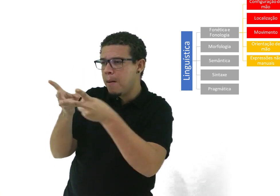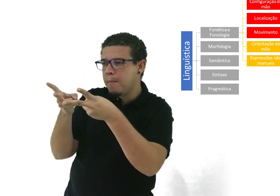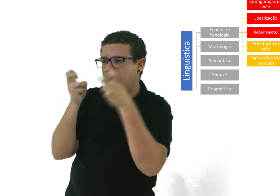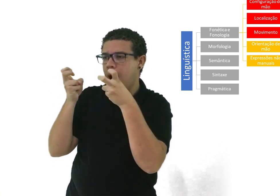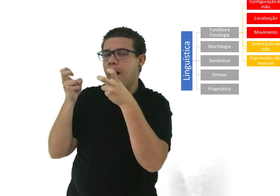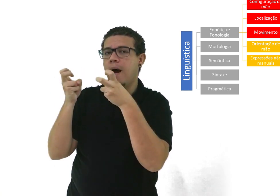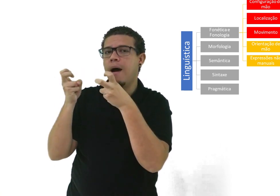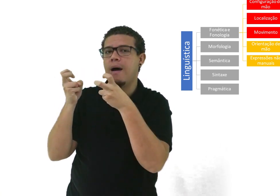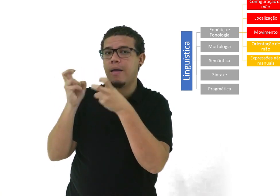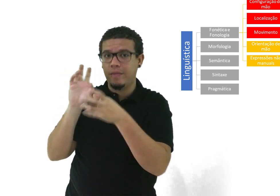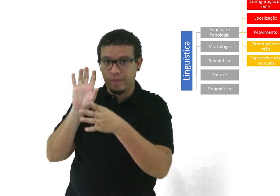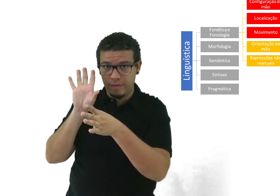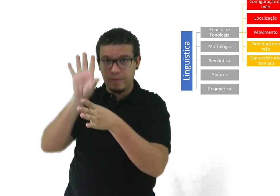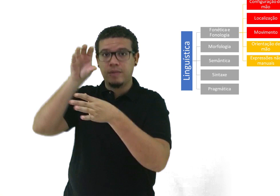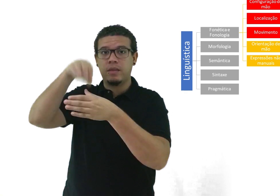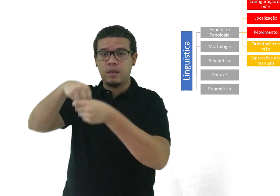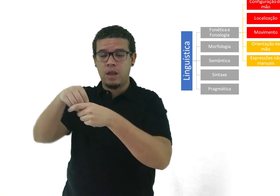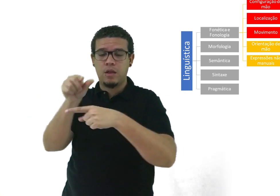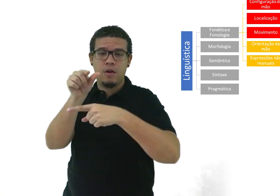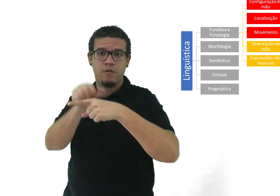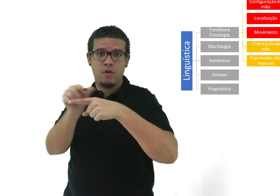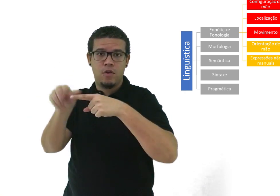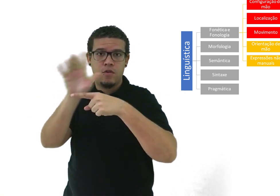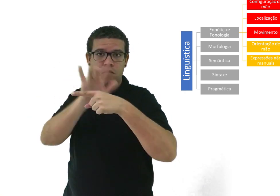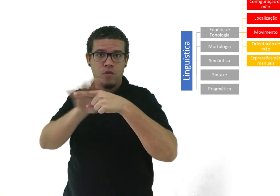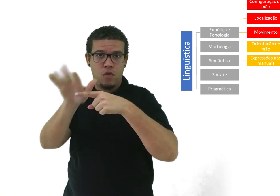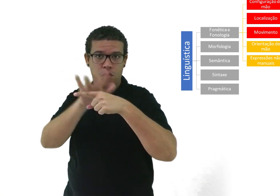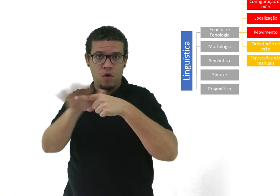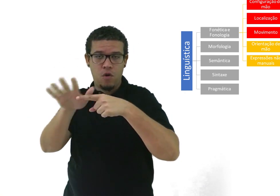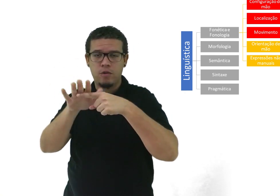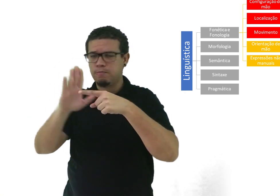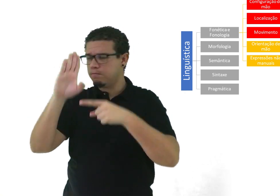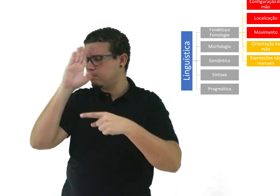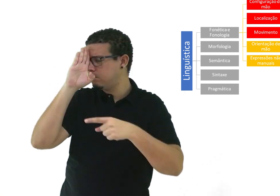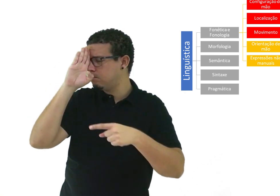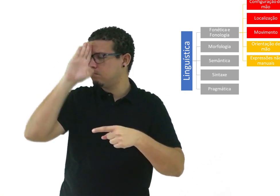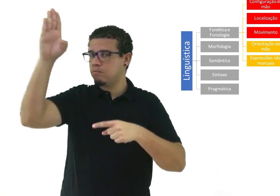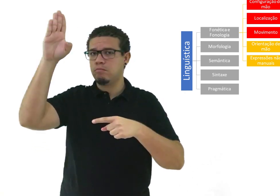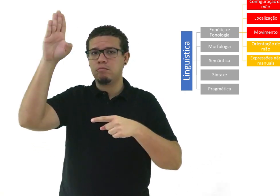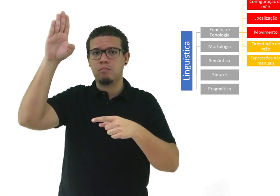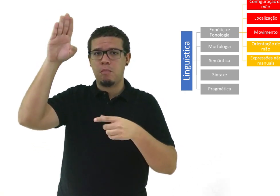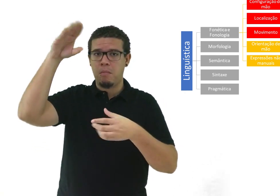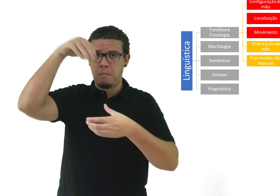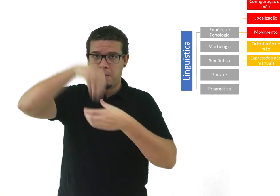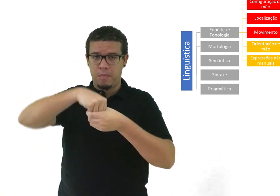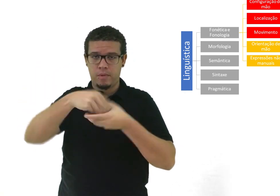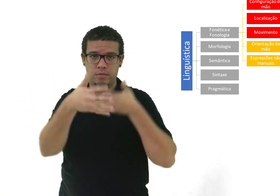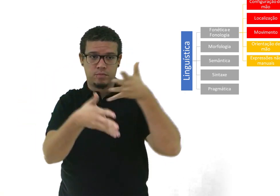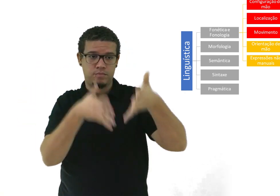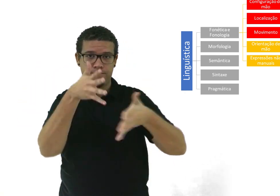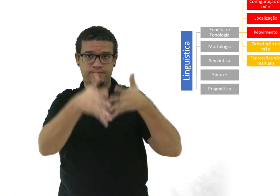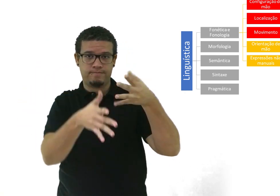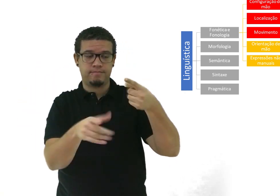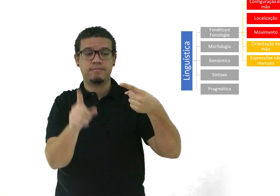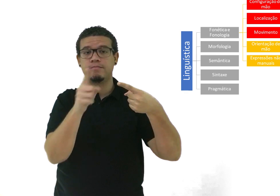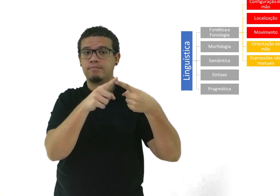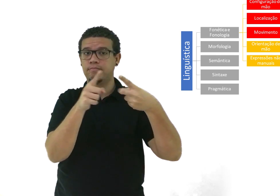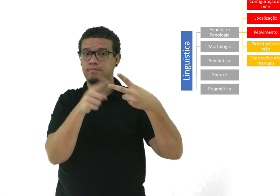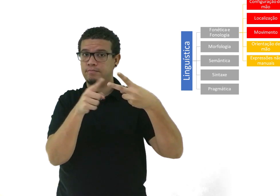americanas, identificou elementos gramaticais importantíssimos na fonética e na fonologia